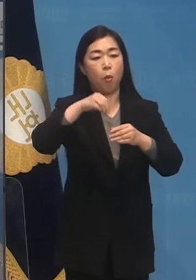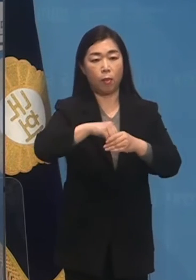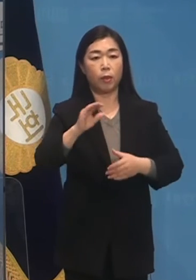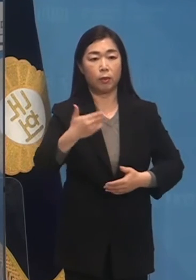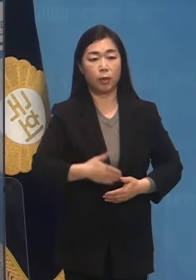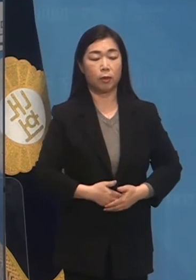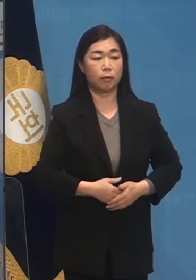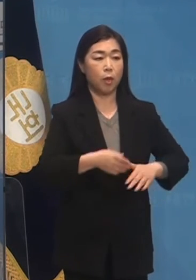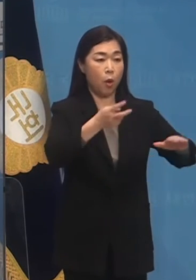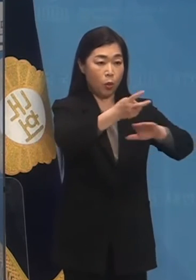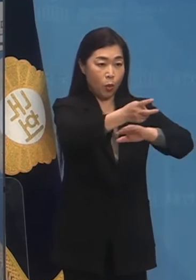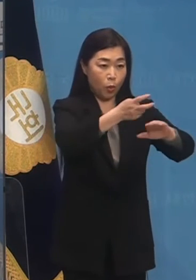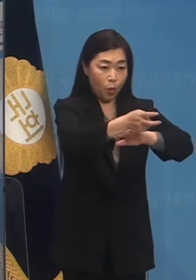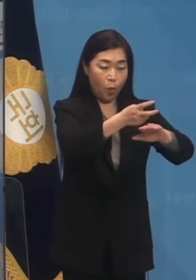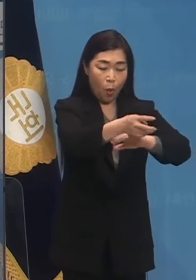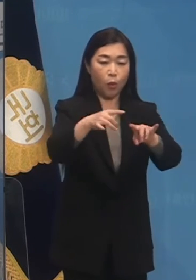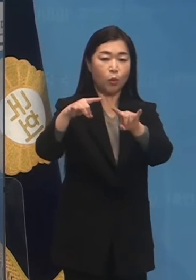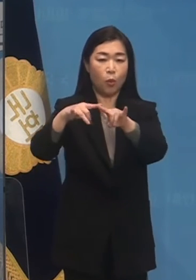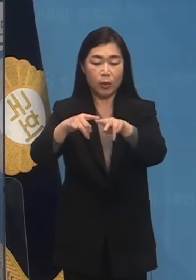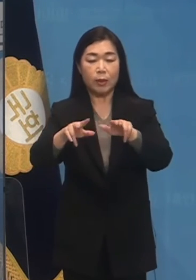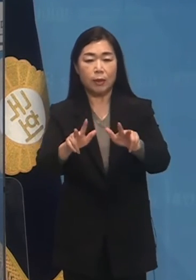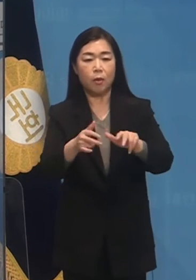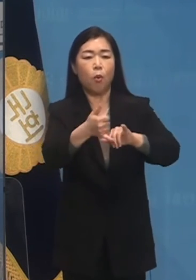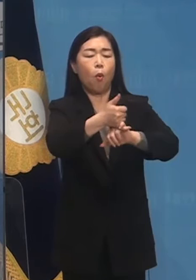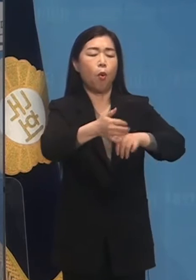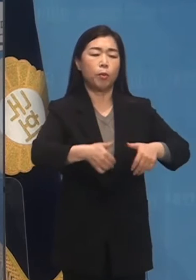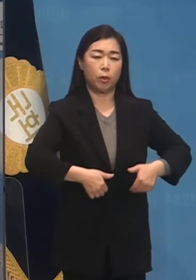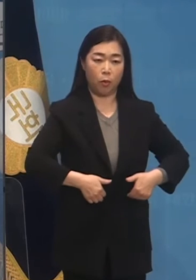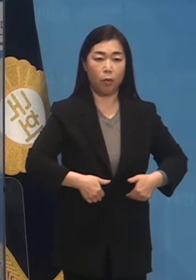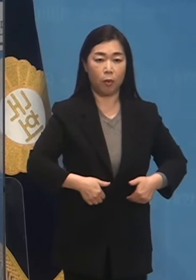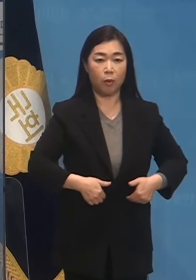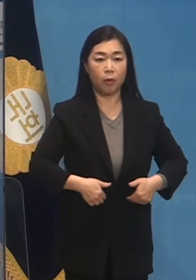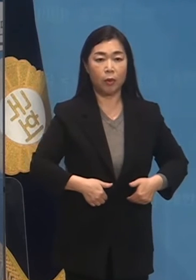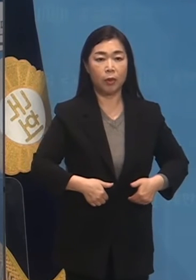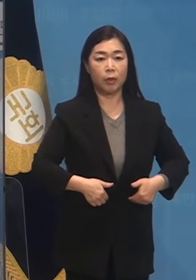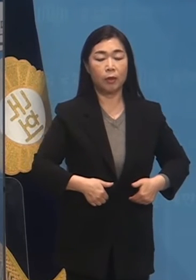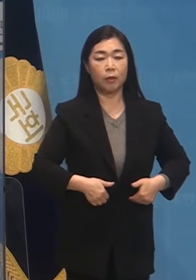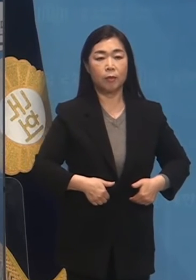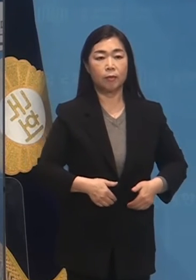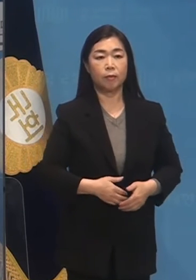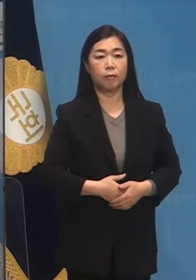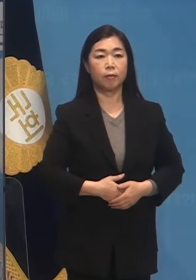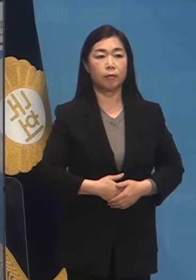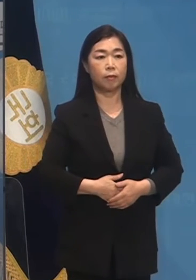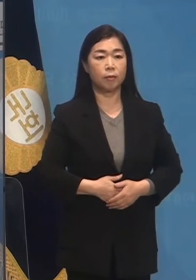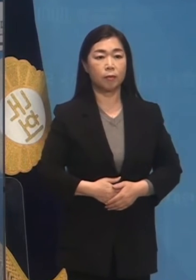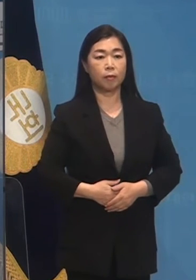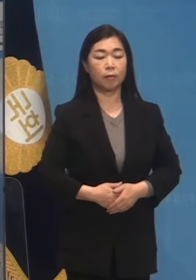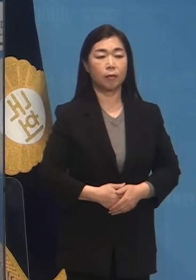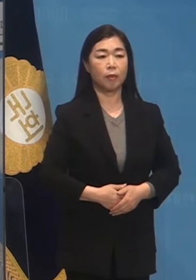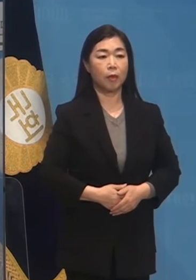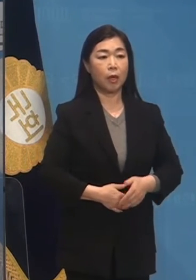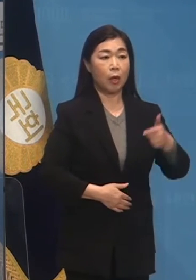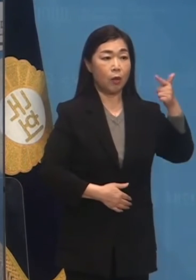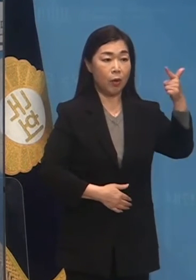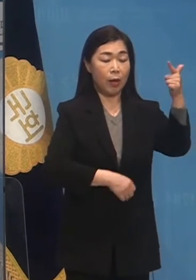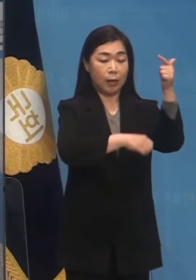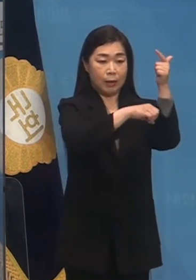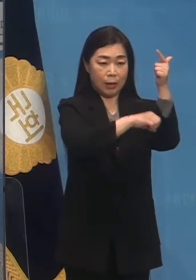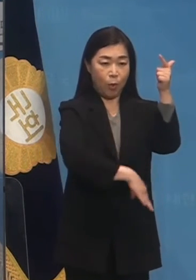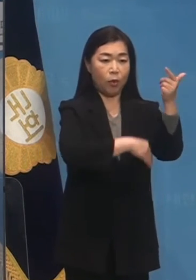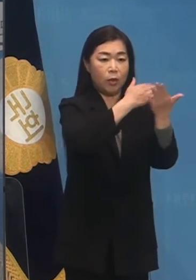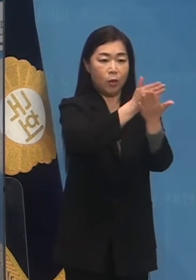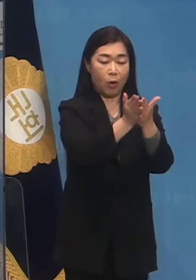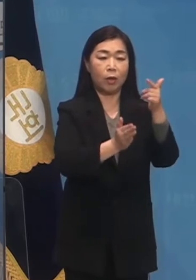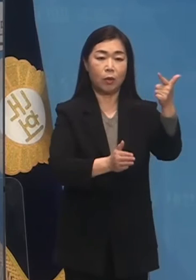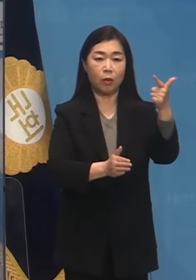교통과 통신은 현대인이 일상생활을 영위하는 데 필수적인 요소가 되었습니다. 이 6가지 기본적인